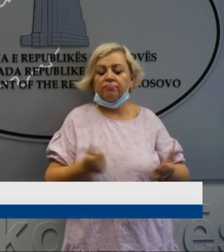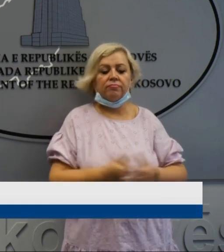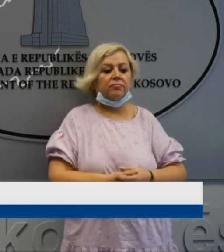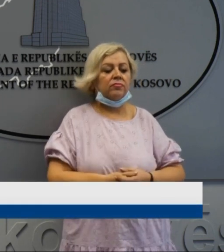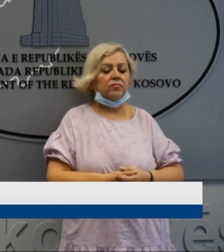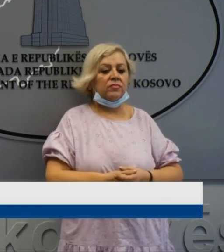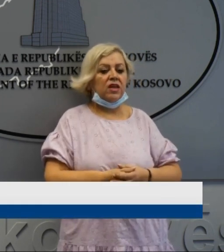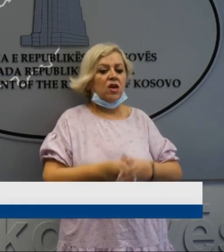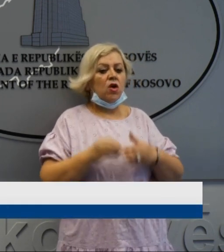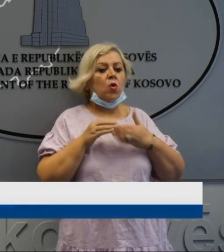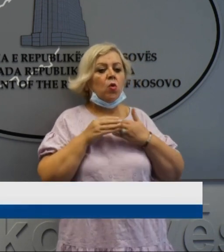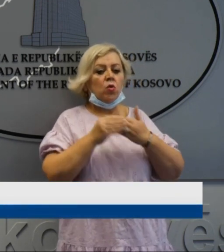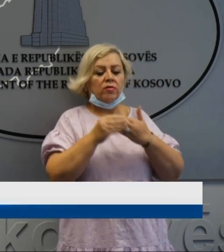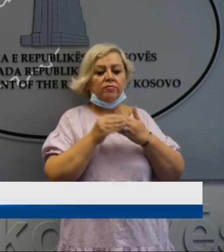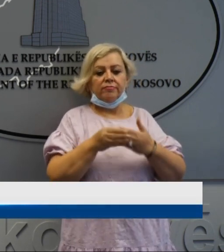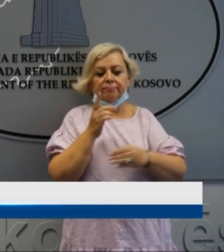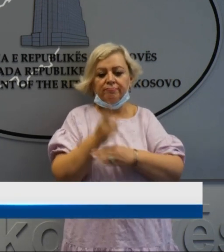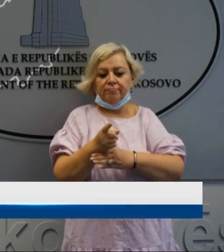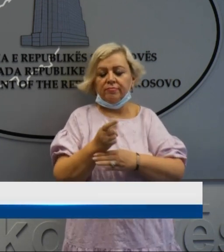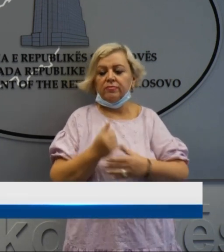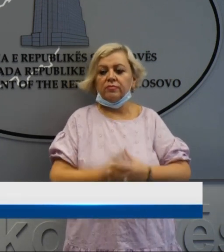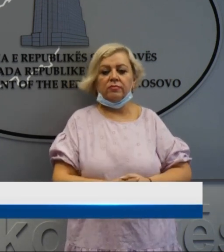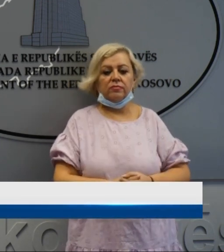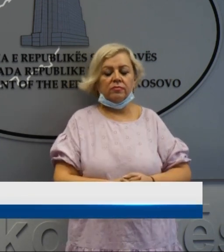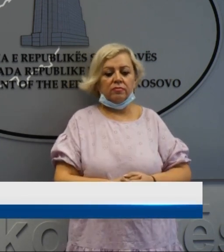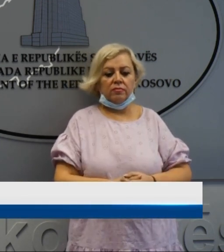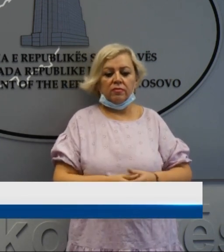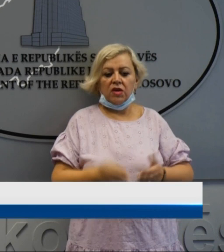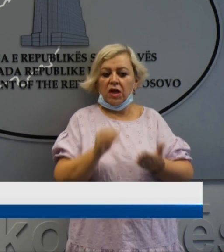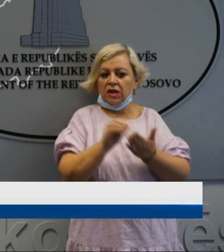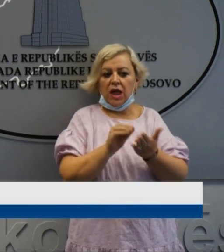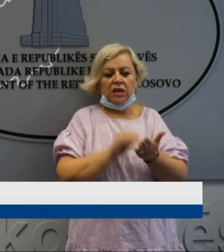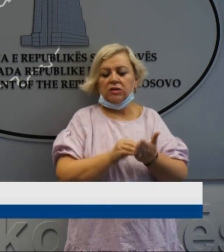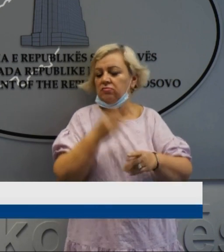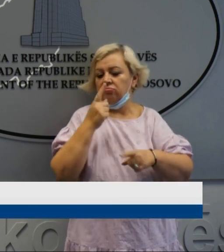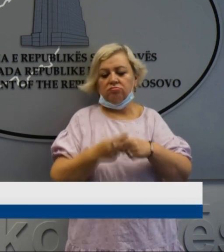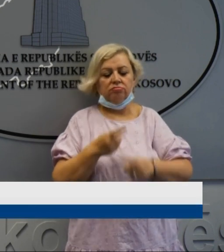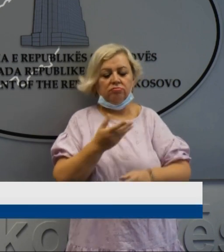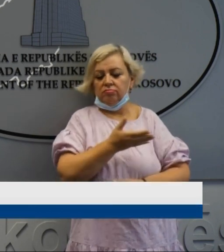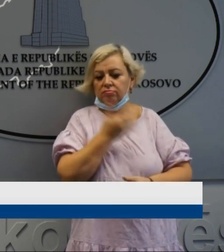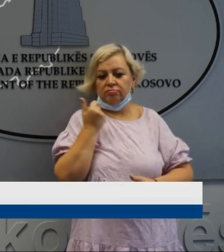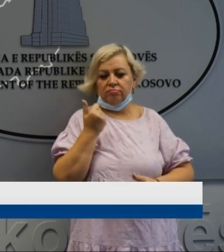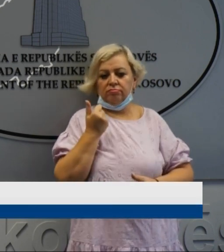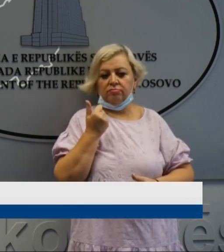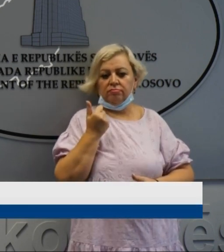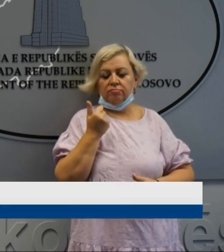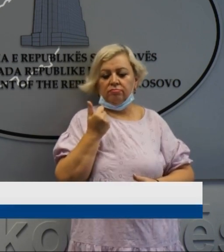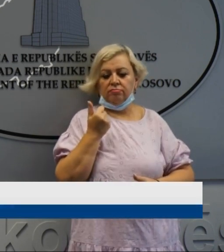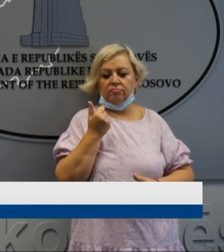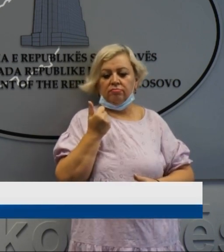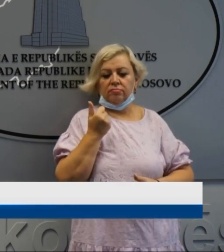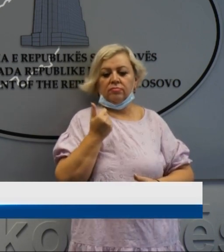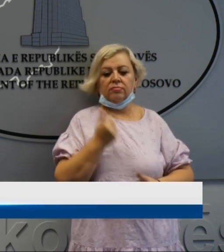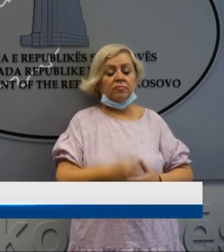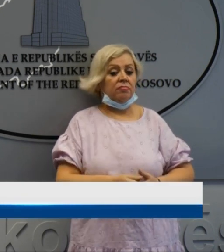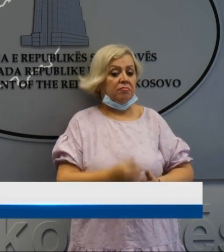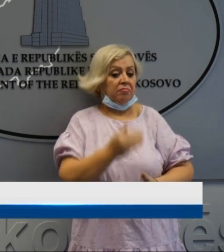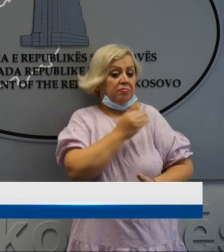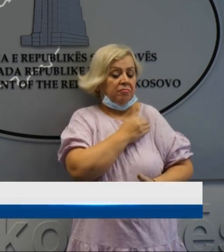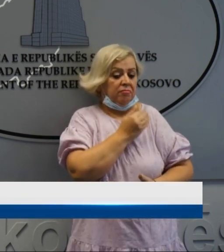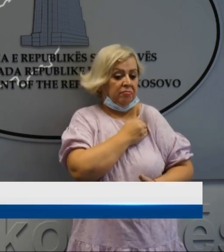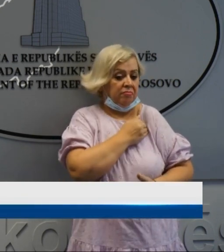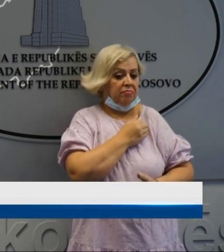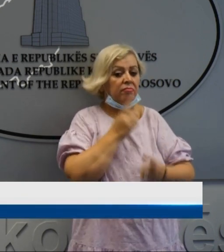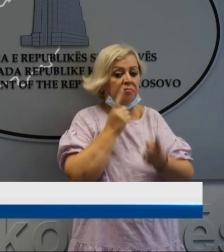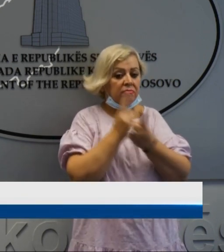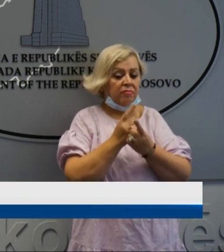derivuar nga udhërfysi ku hyn edhe remdesiviri. Nuk kam ditë të sakt, mirë po nga jo që më kanë thënë edhe